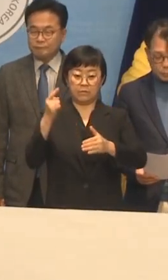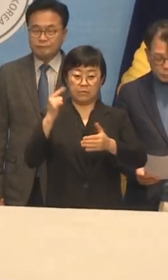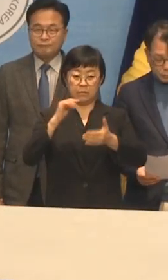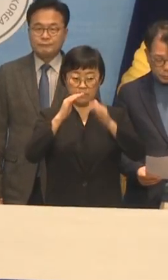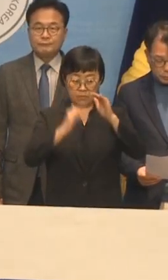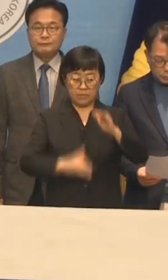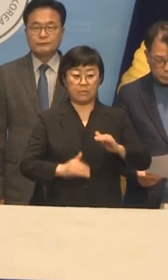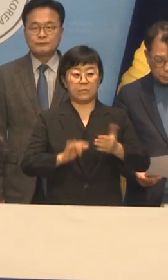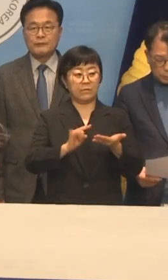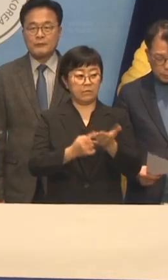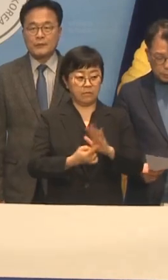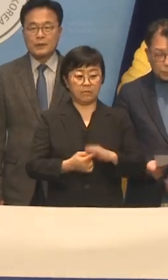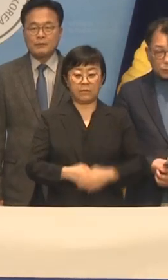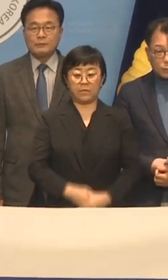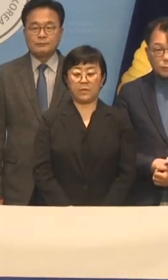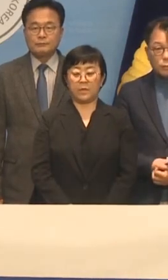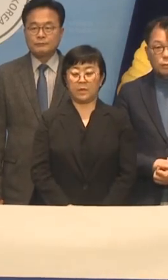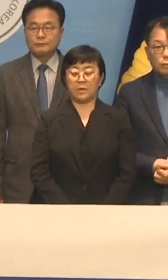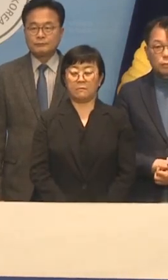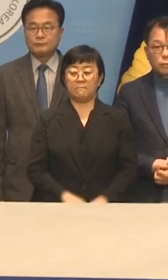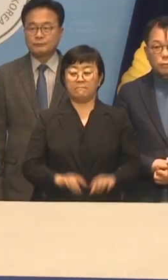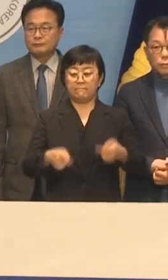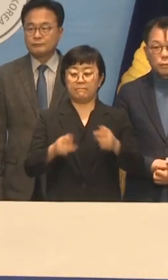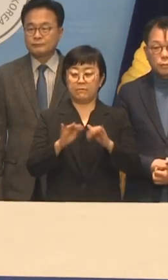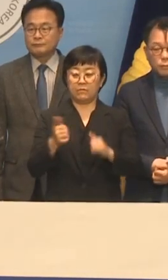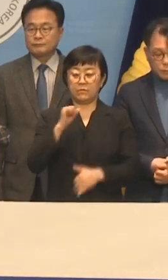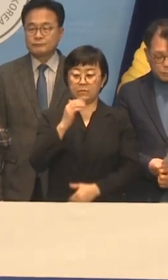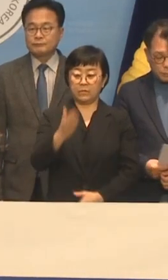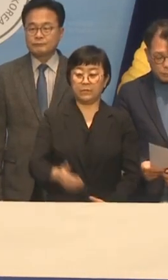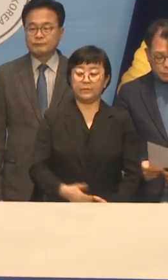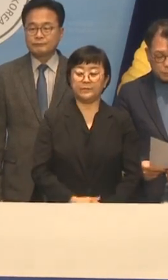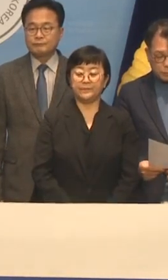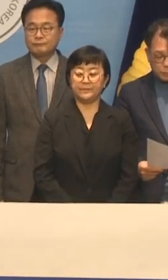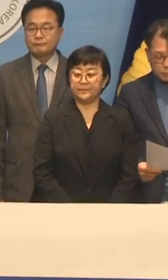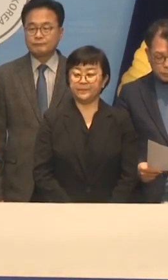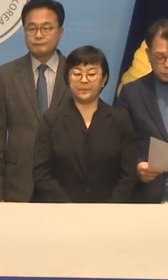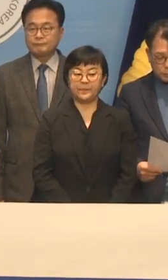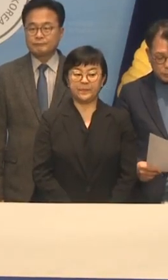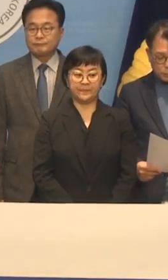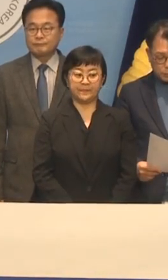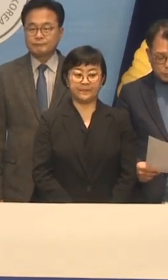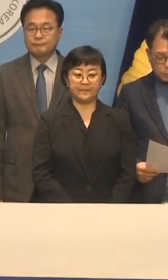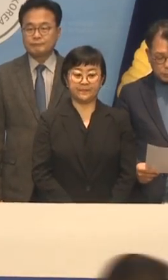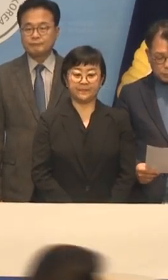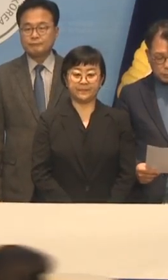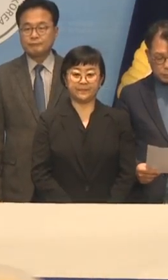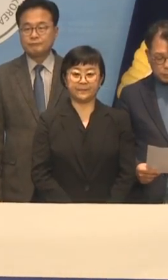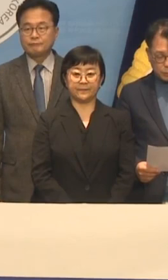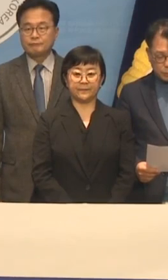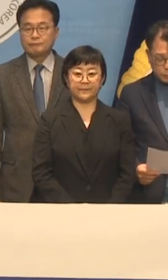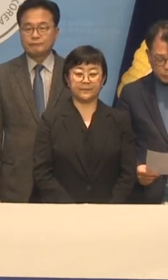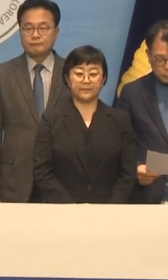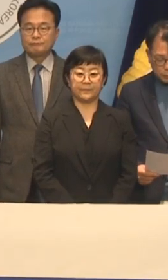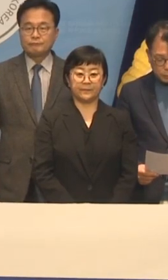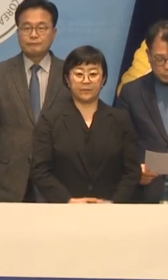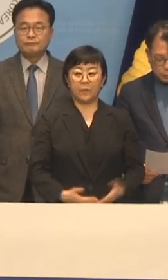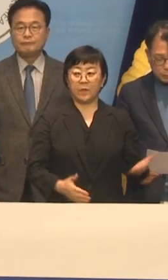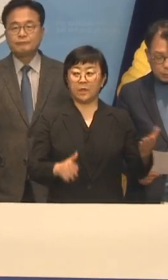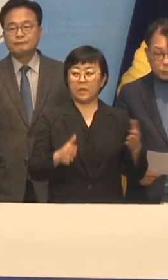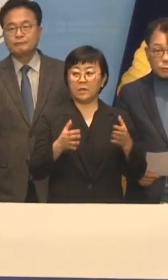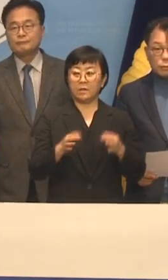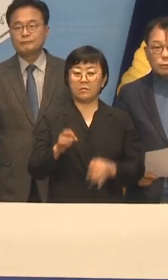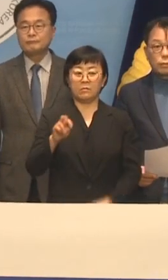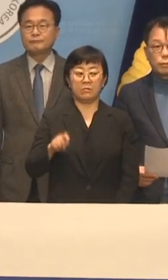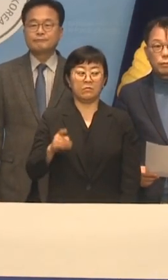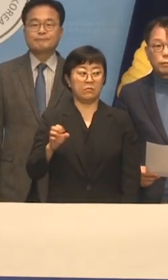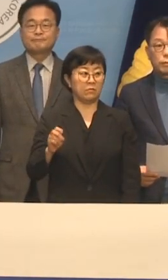이 자리에 함께했습니다. 자리 함께해 주신 분들 소개해드리도록 하겠습니다. 예, 먼저 제 왼쪽으로 김우영